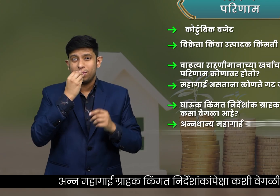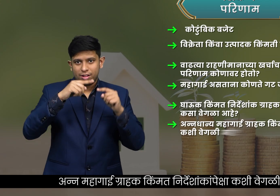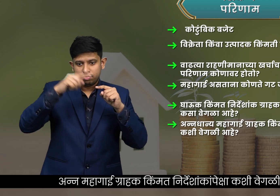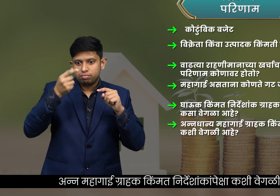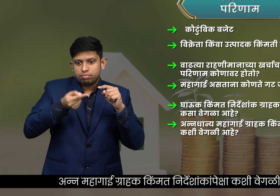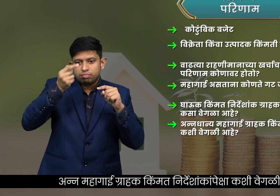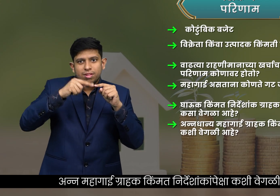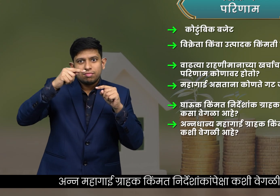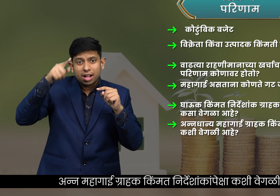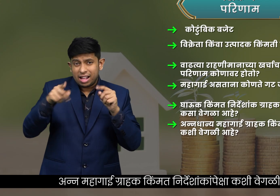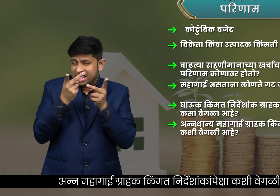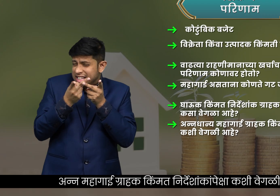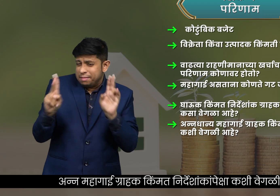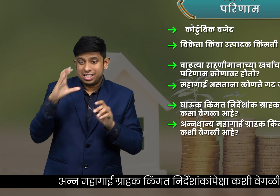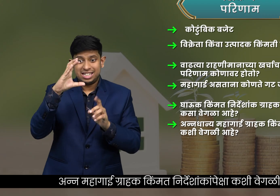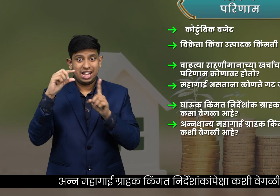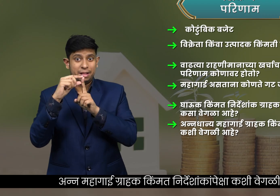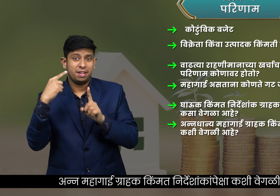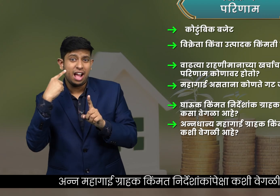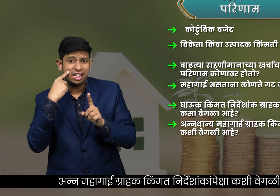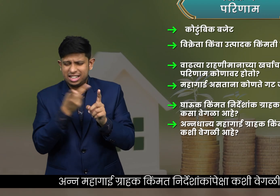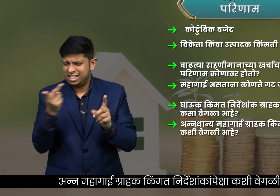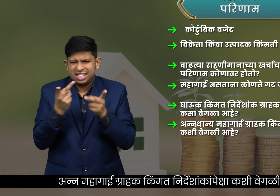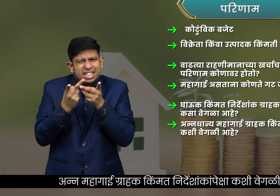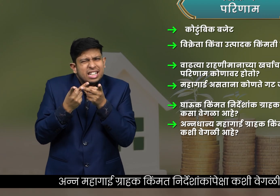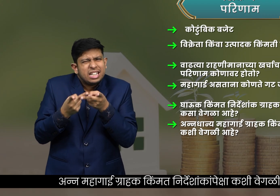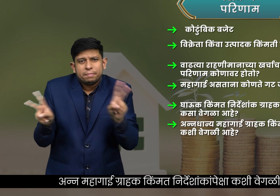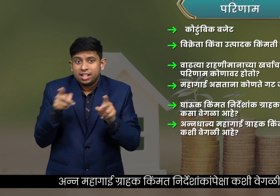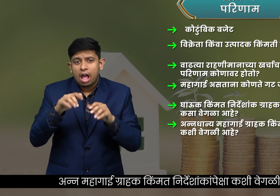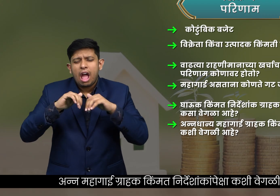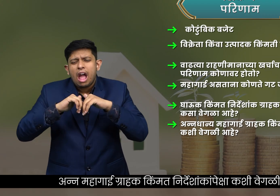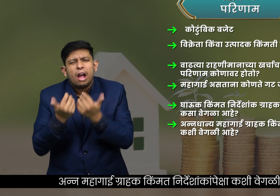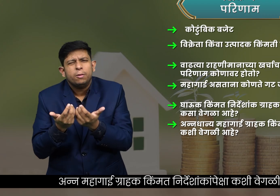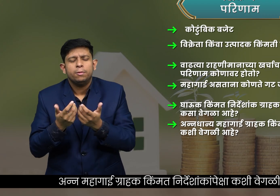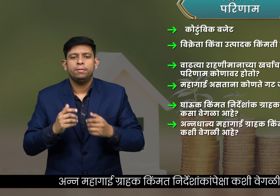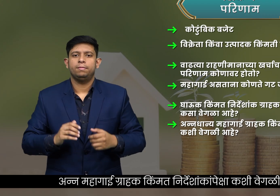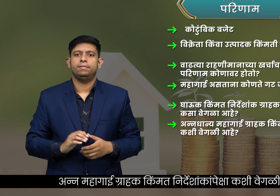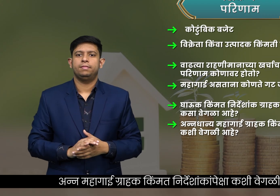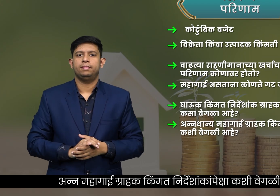अन्न महागाई ग्राहक किंमत निर्देशकांपेक्षा कशी वेगळी आहे,